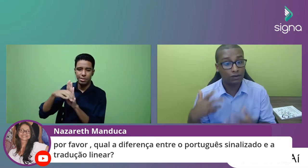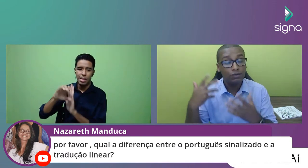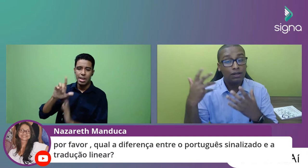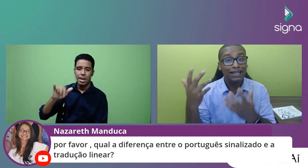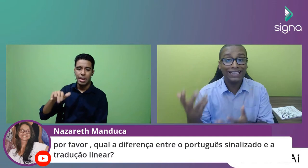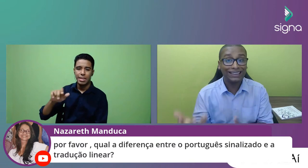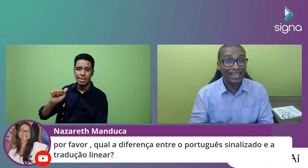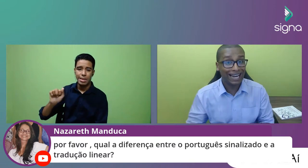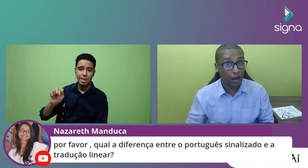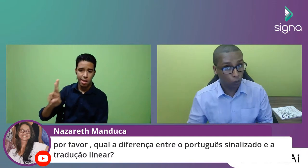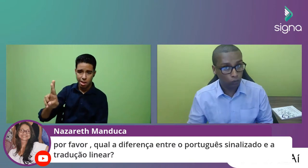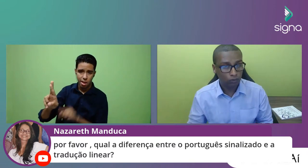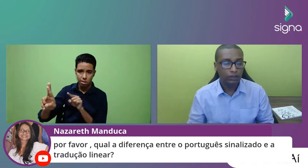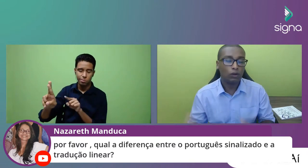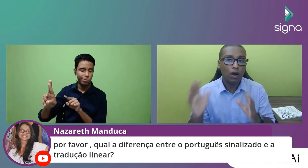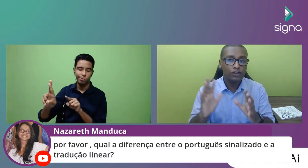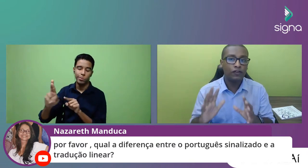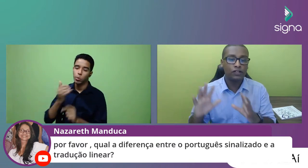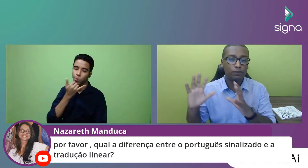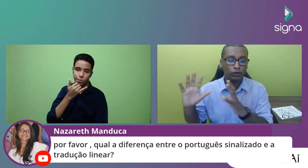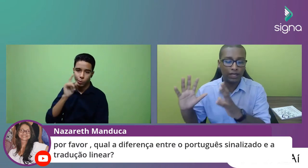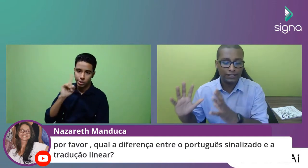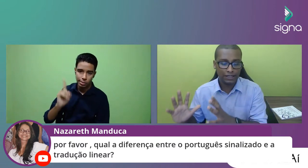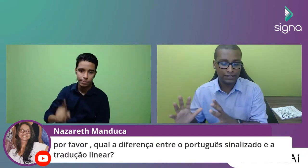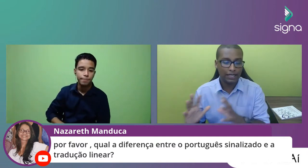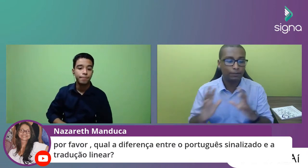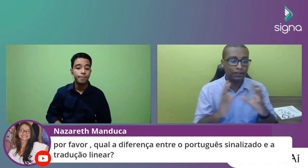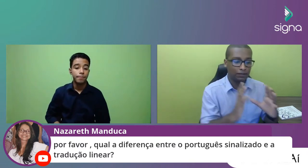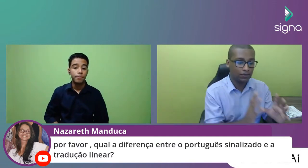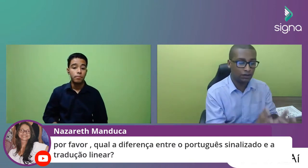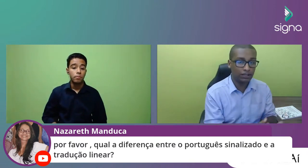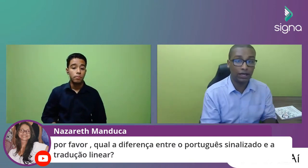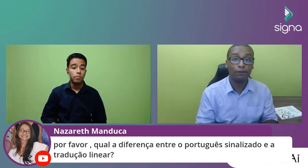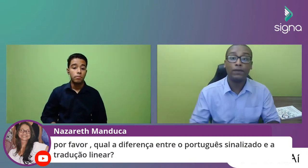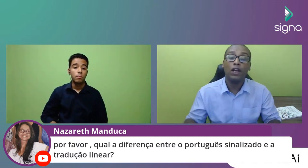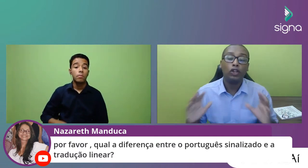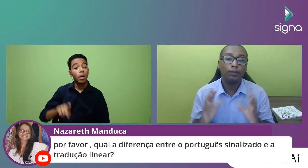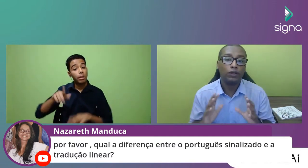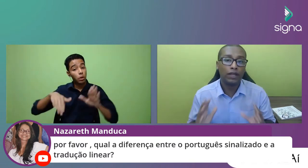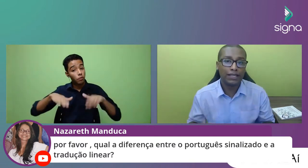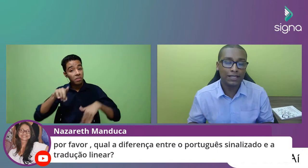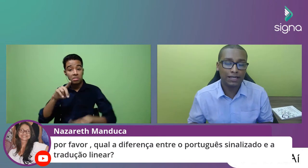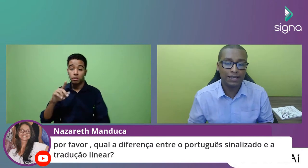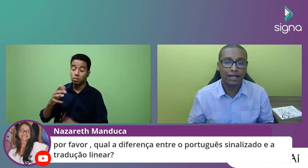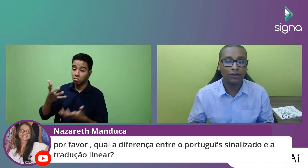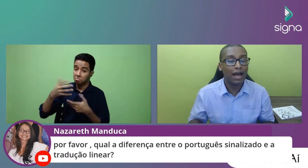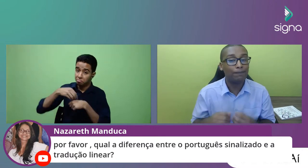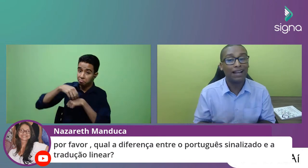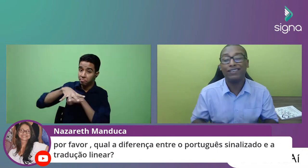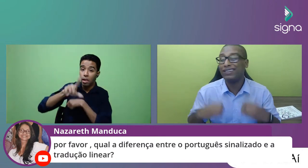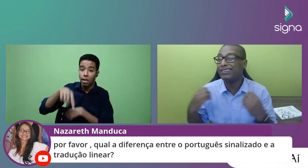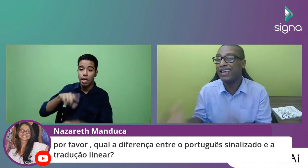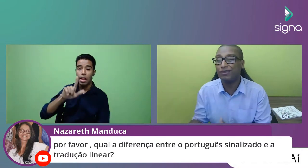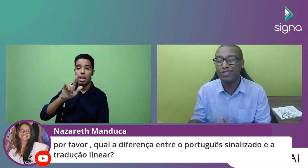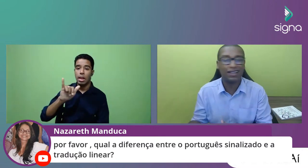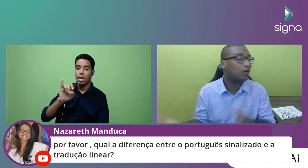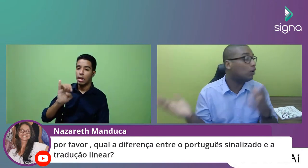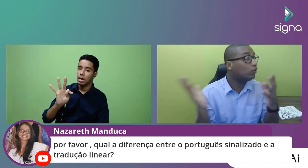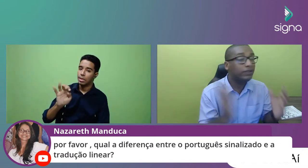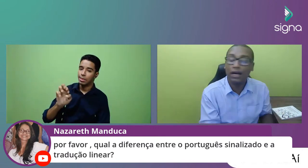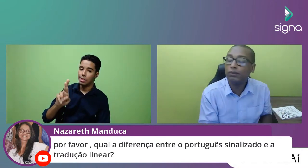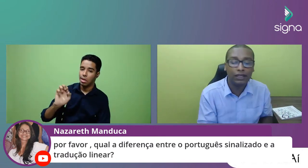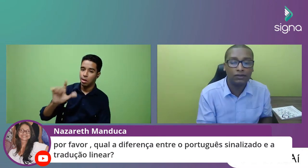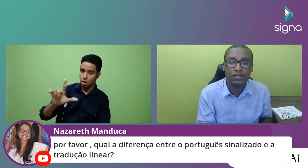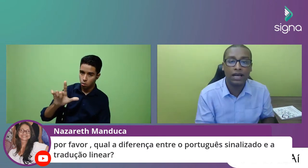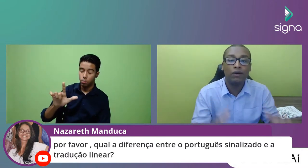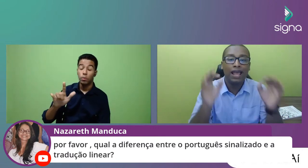de tradução literal. Então, qual a diferença de português sinalizado para tradução literal? No português sinalizado, a palavra tendo sinal